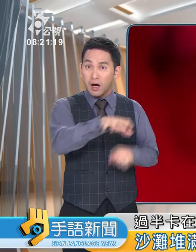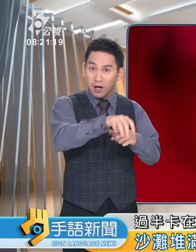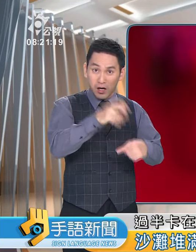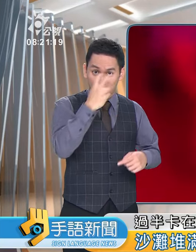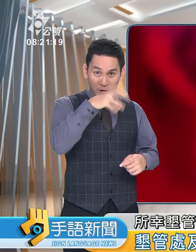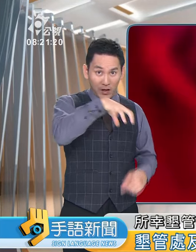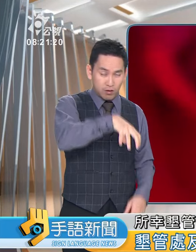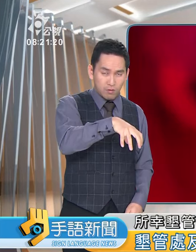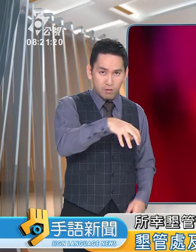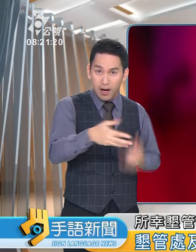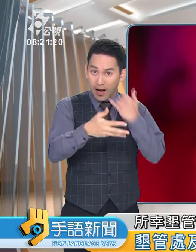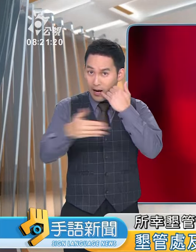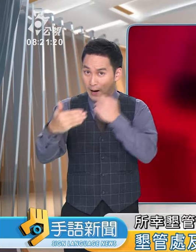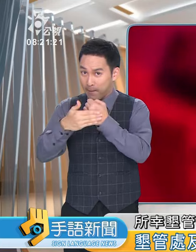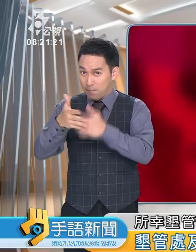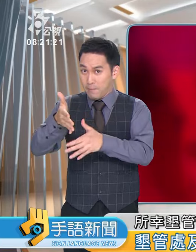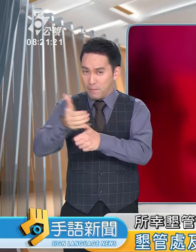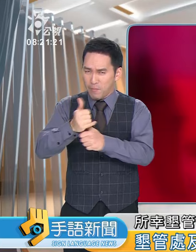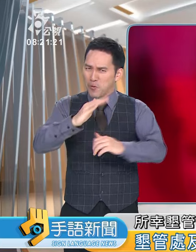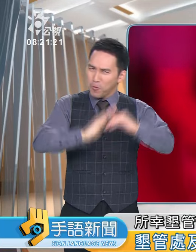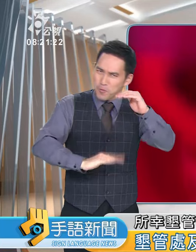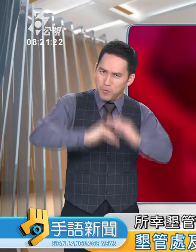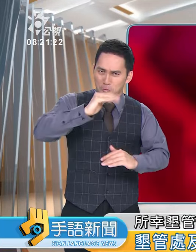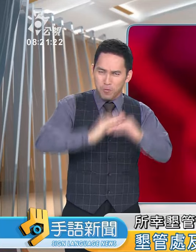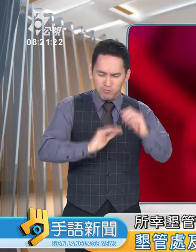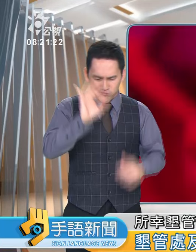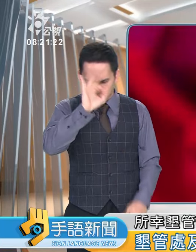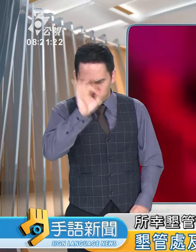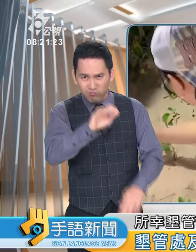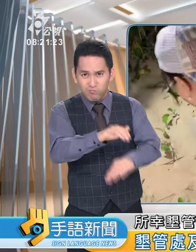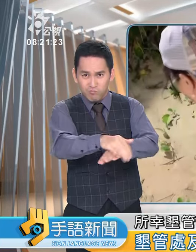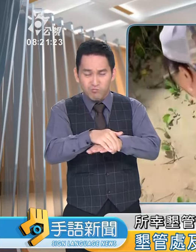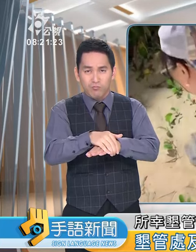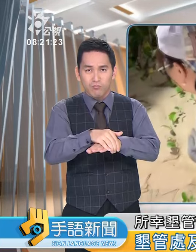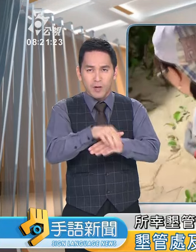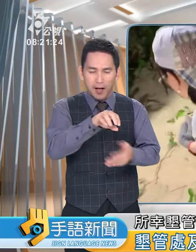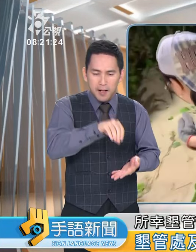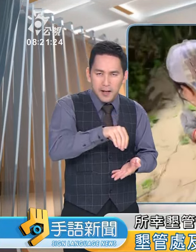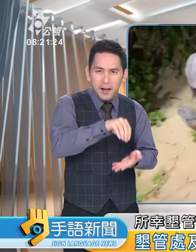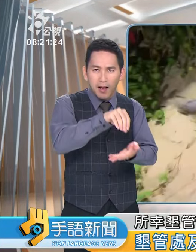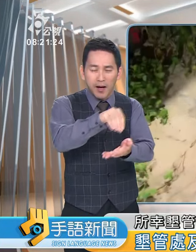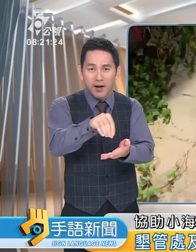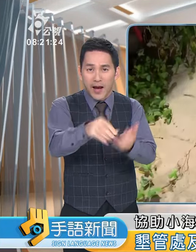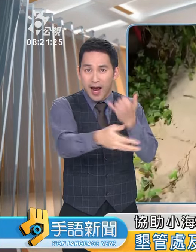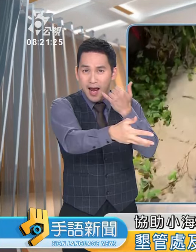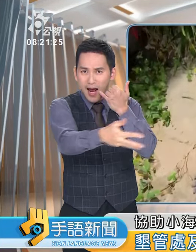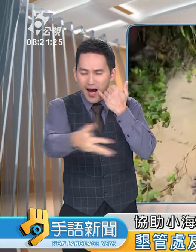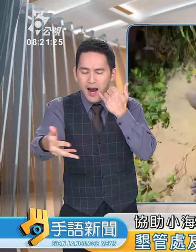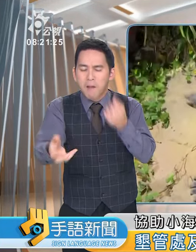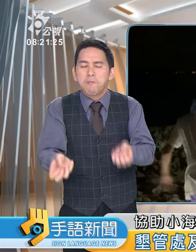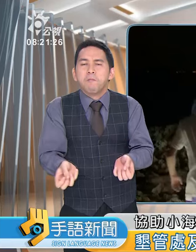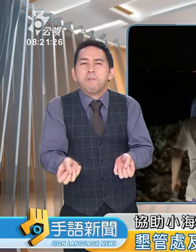所幸垦管处与海保署启动救援，协助小海龟脱